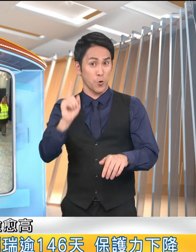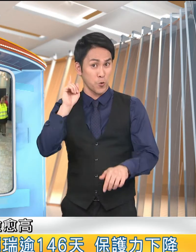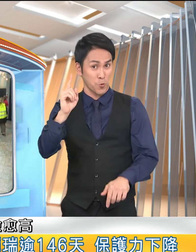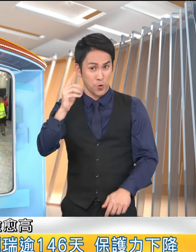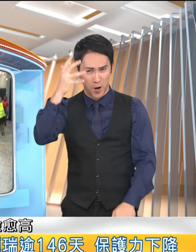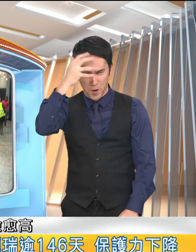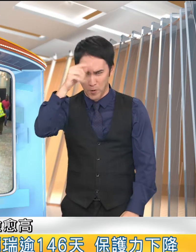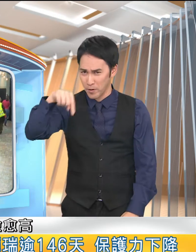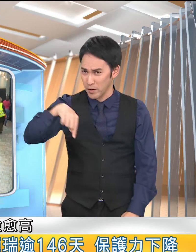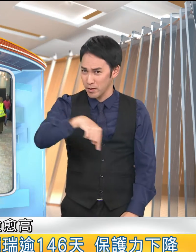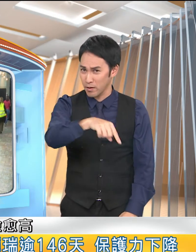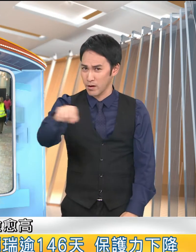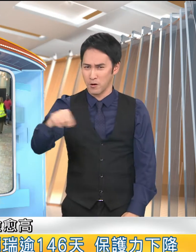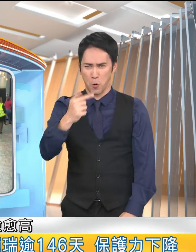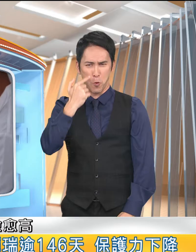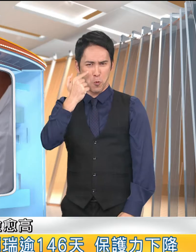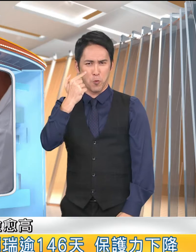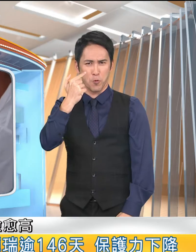风险越高。